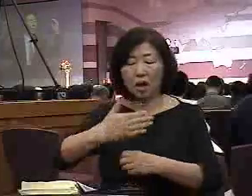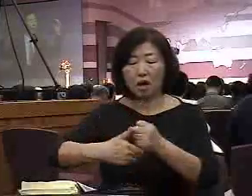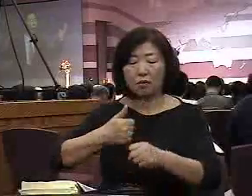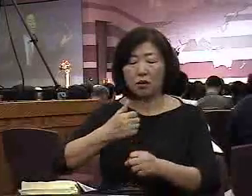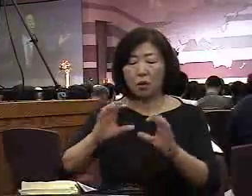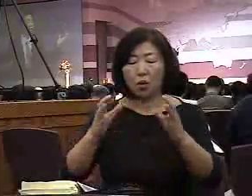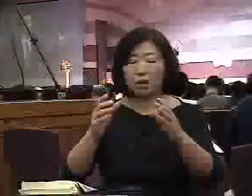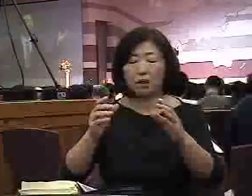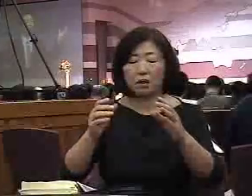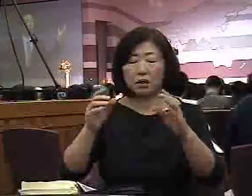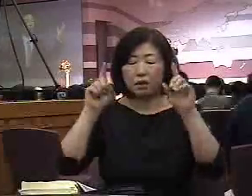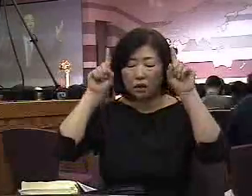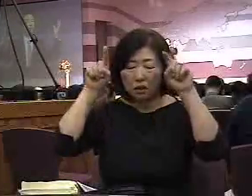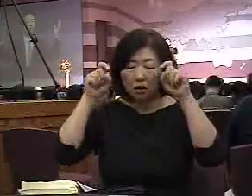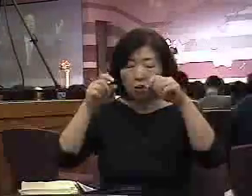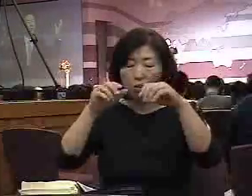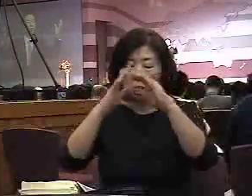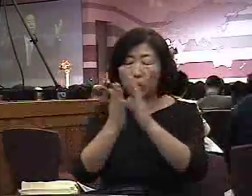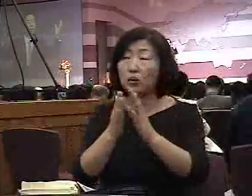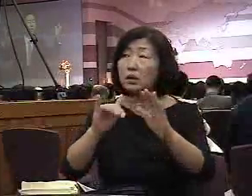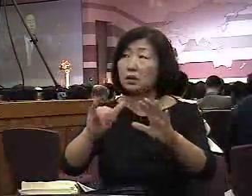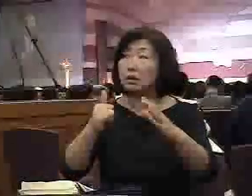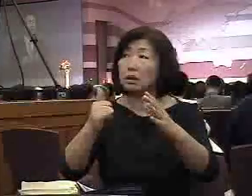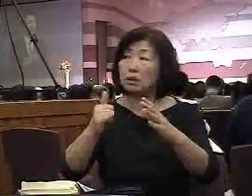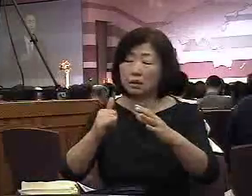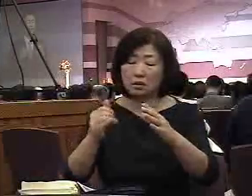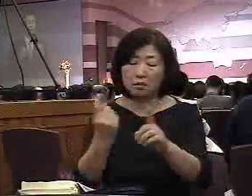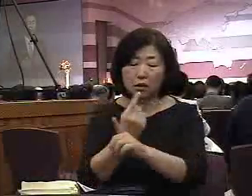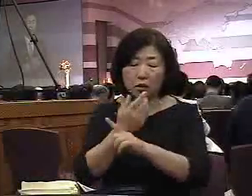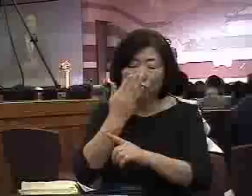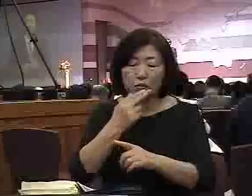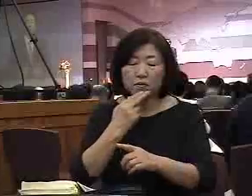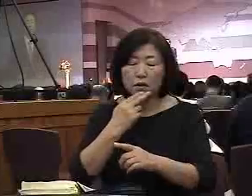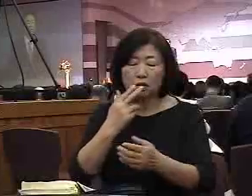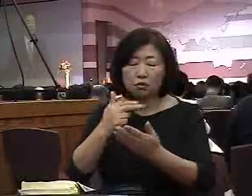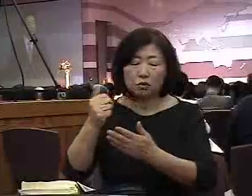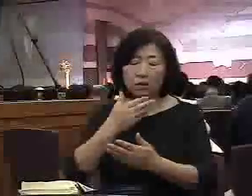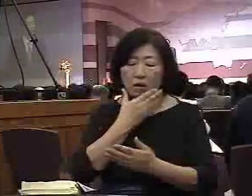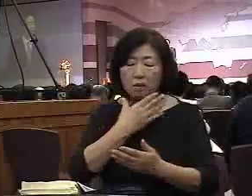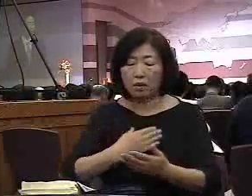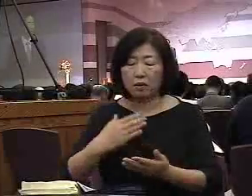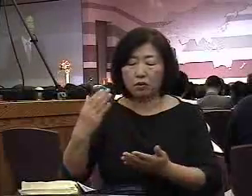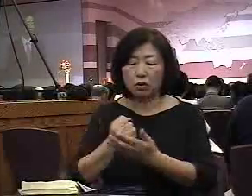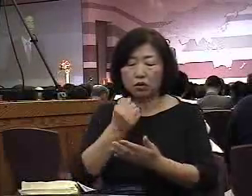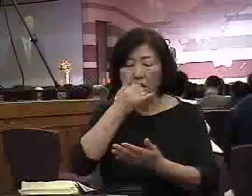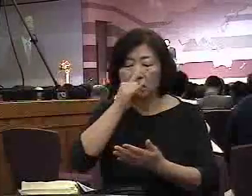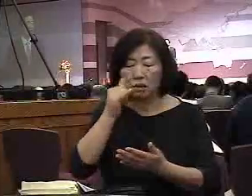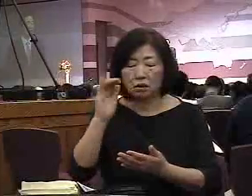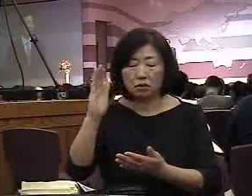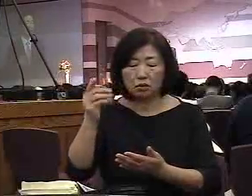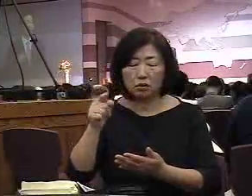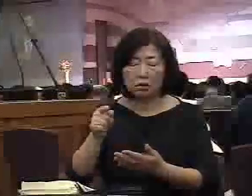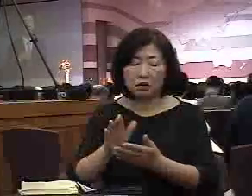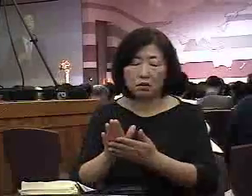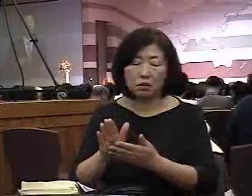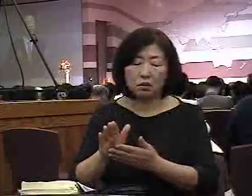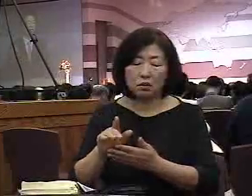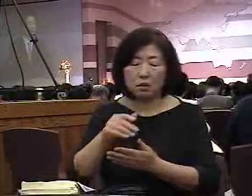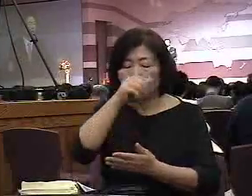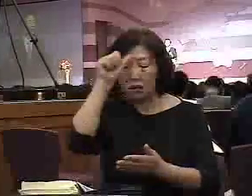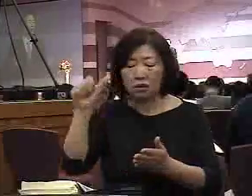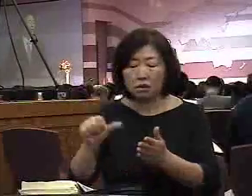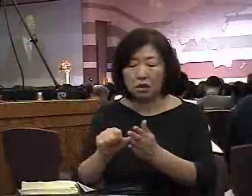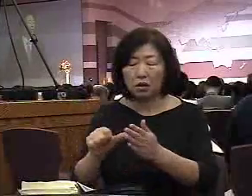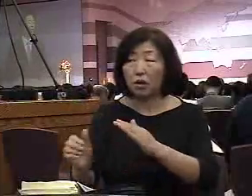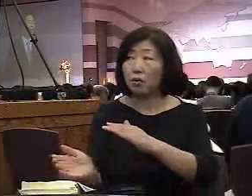이 세상 모든 것과 바꿀 수 없는 그 보배 되신 주님을 아브라함은 소유할 수가 있게 된다는 것입니다. 우리 인생에 우리가